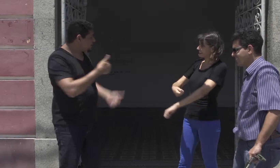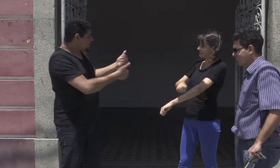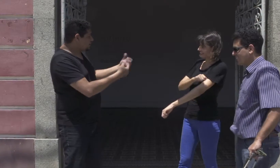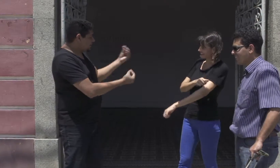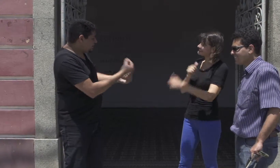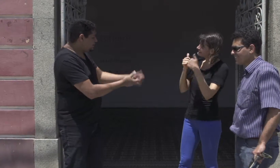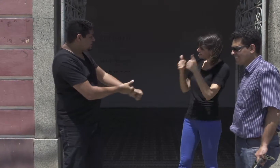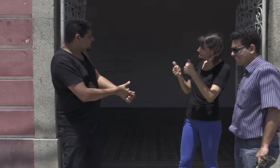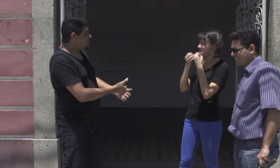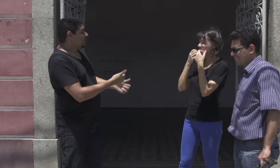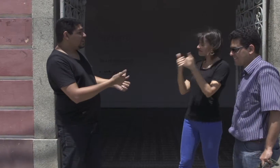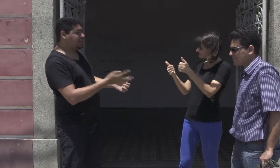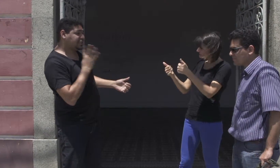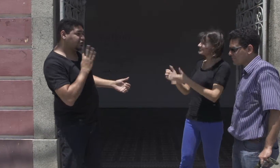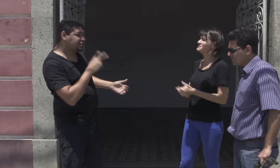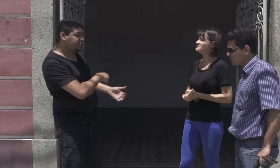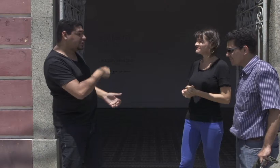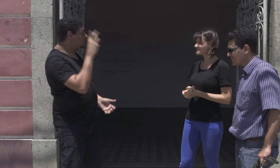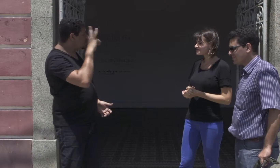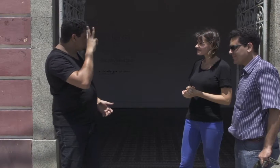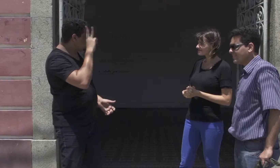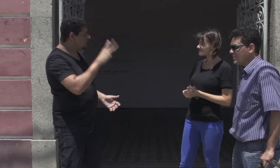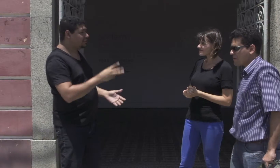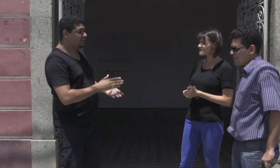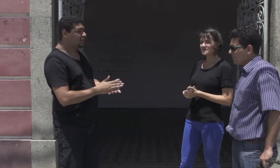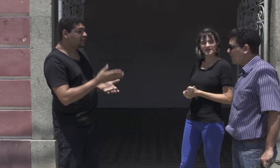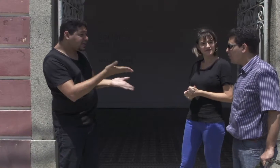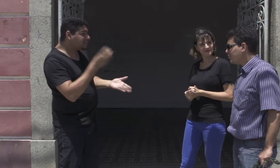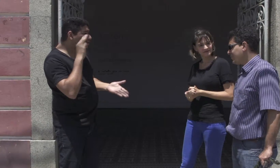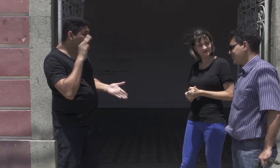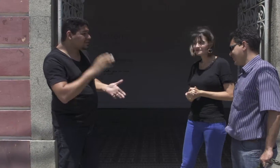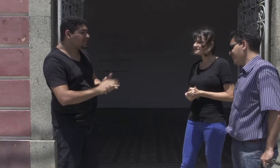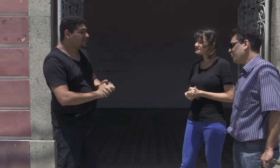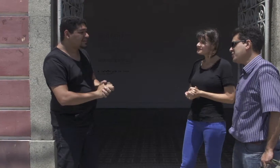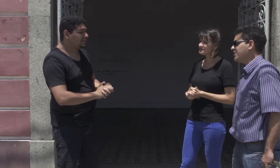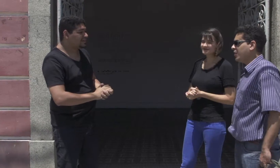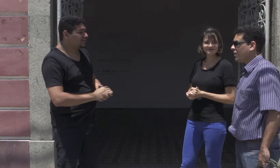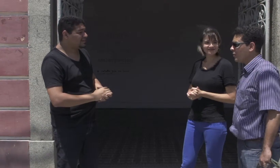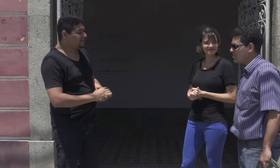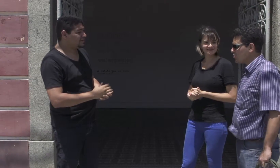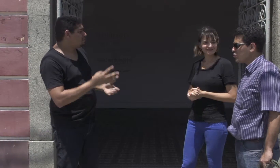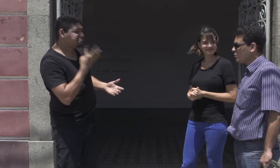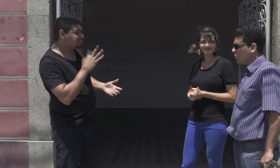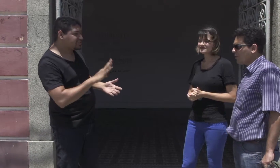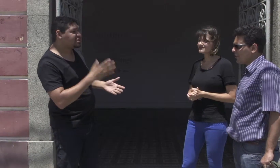Como é que tá? Já conheciam aqui o Mamã? E aí Milton? Eu não conhecia não cara, mas eu soube que o Mamã tava